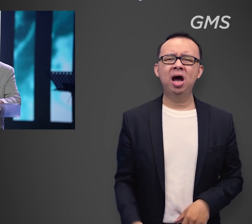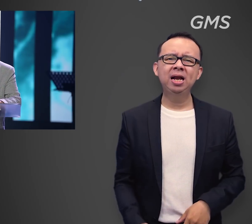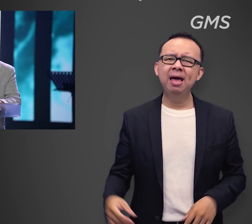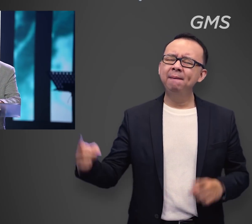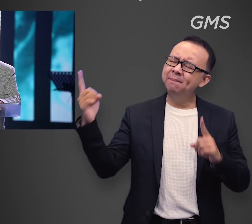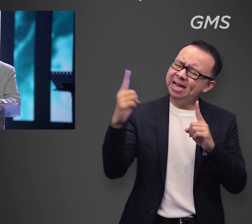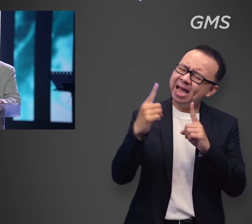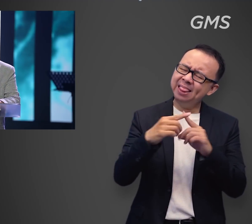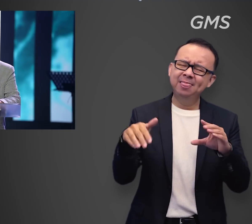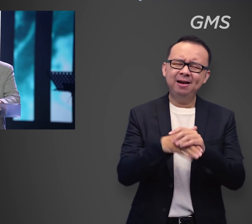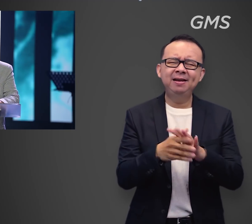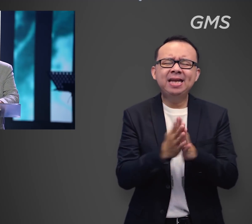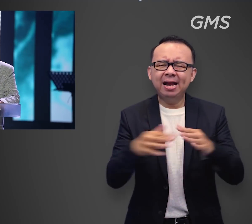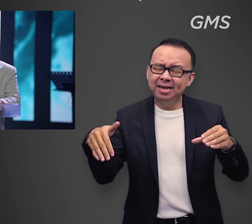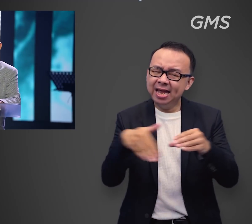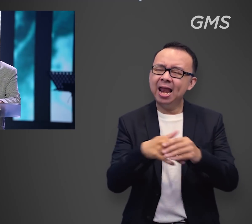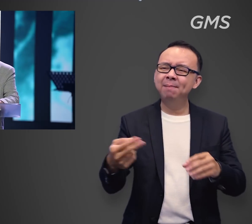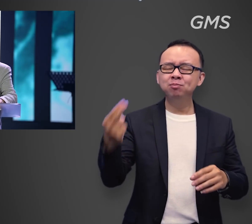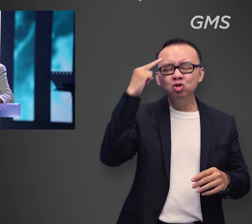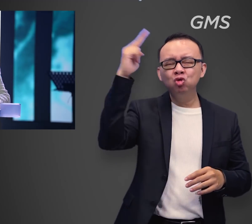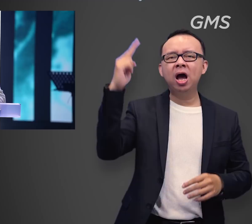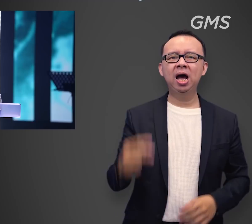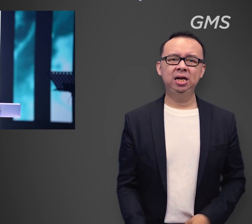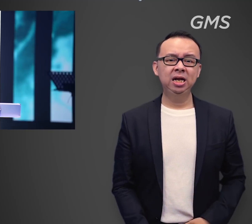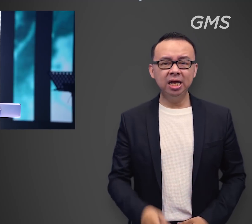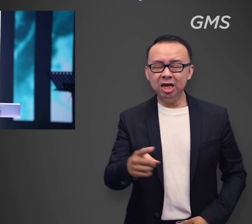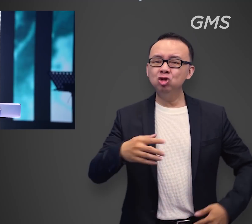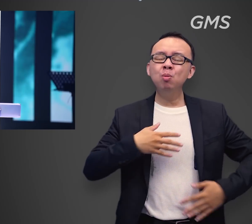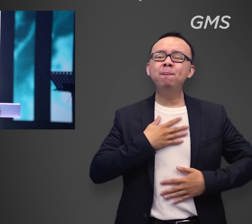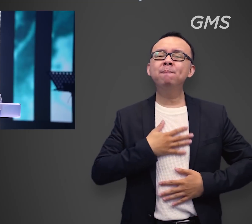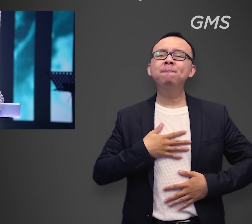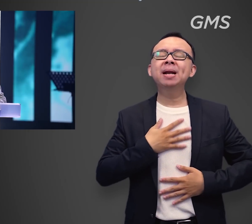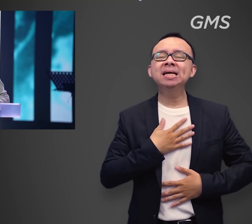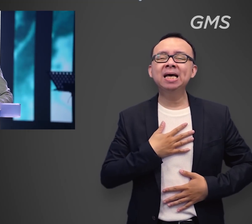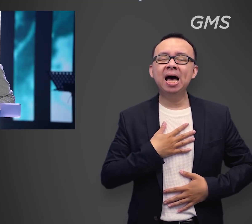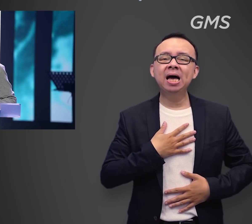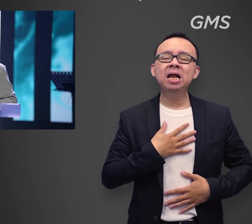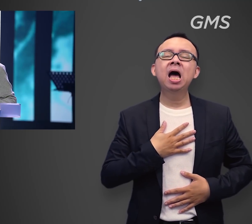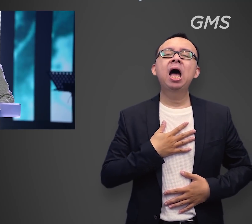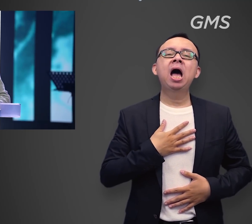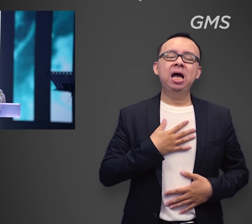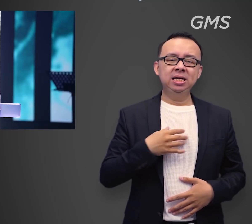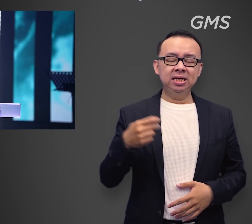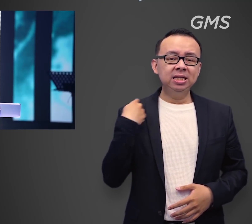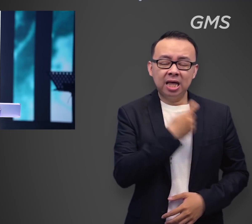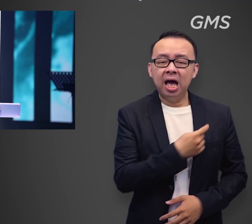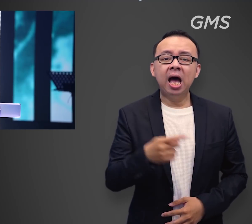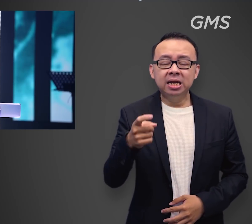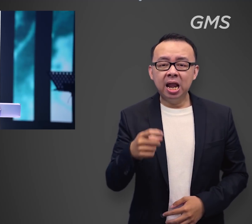dalamnya bahkan. Karena itu satu perasaan yang harus kita jaga. Apa itu? Perasaan terampuni. Wow